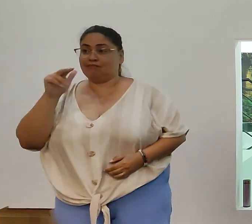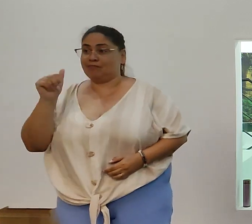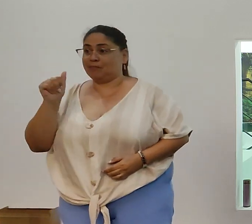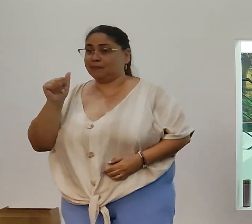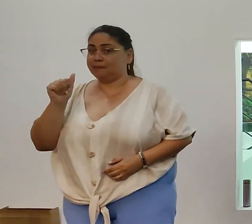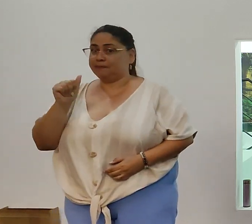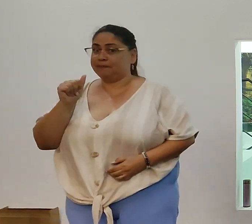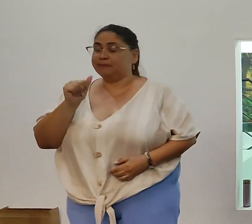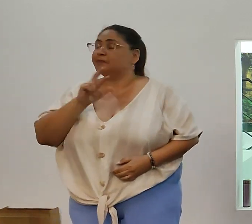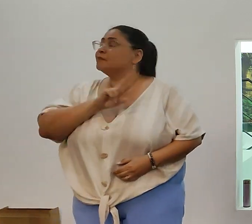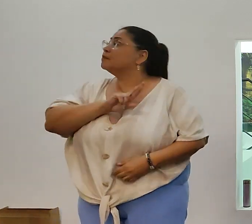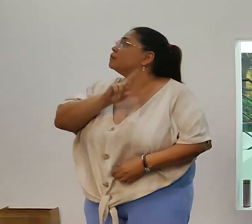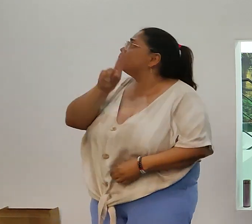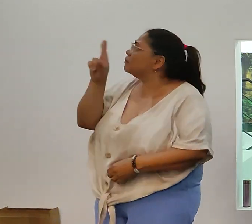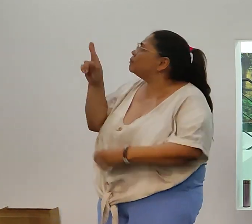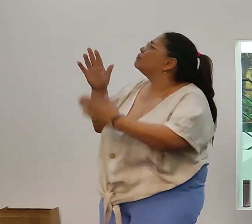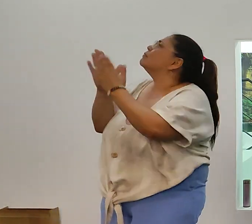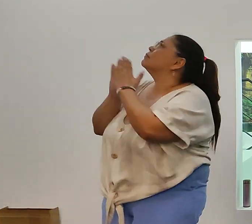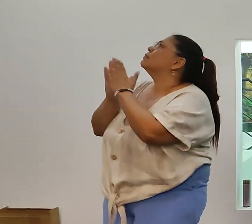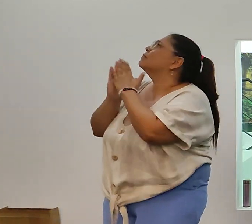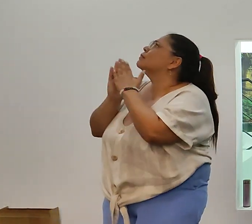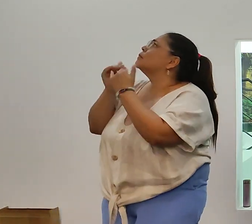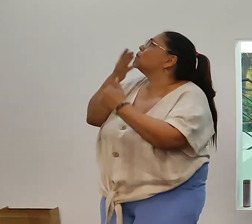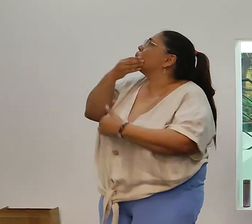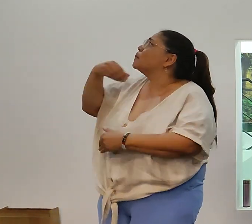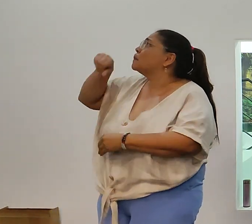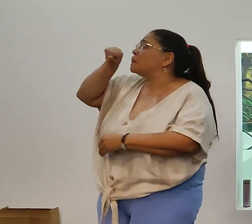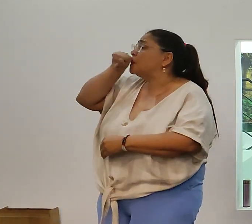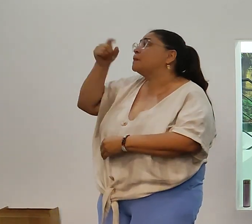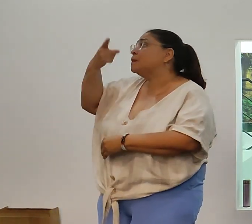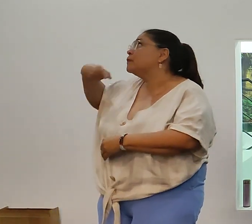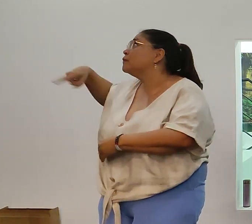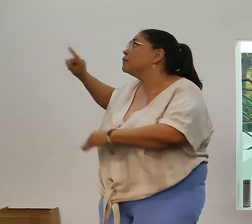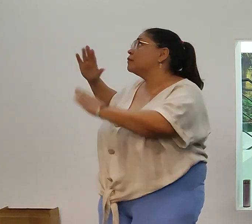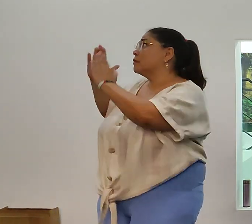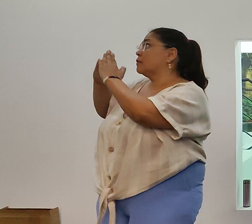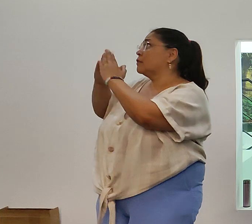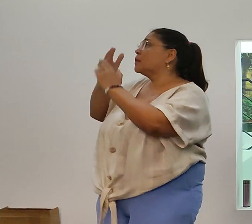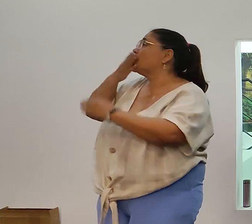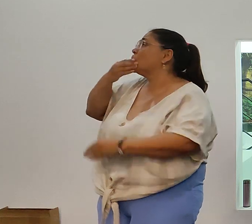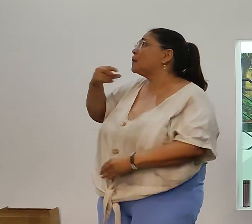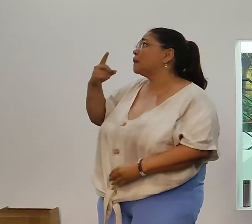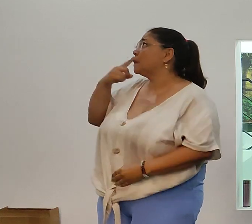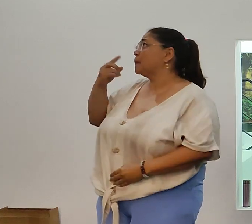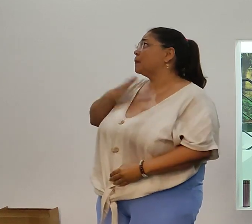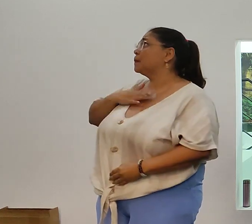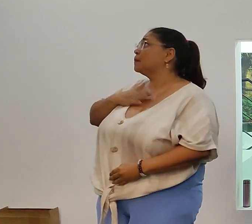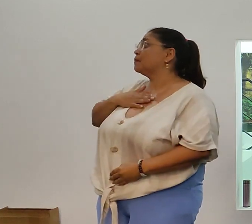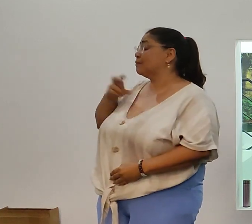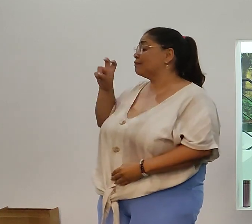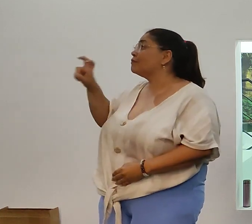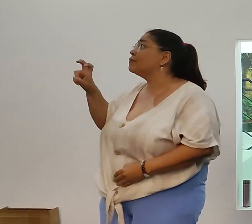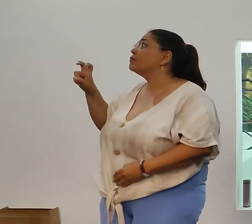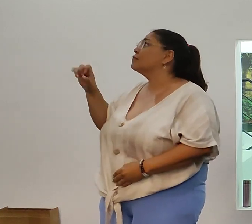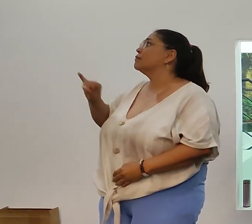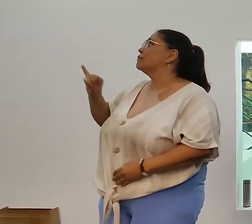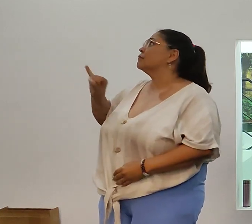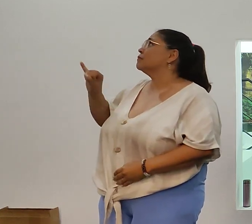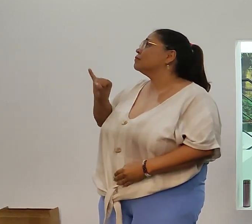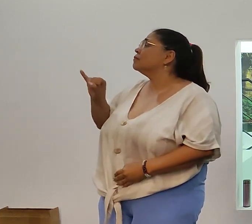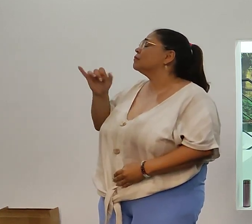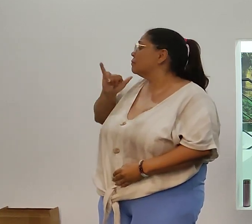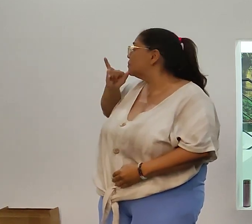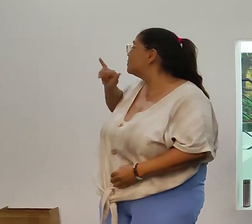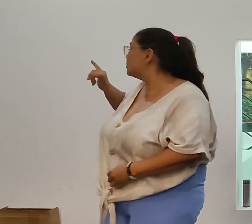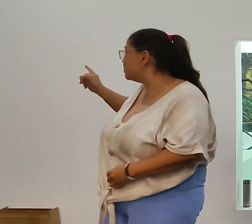Ele respondeu: Então eu te suplico, pai, manda Lázaro ir à casa de meu pai, pois tenho 5 irmãos. Deixa que